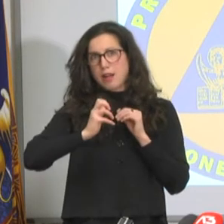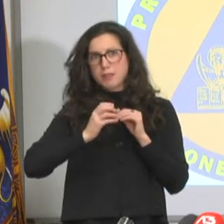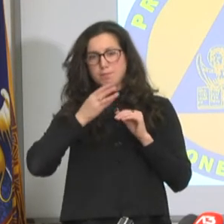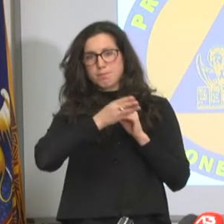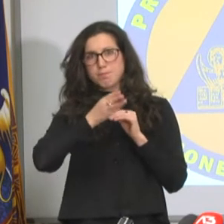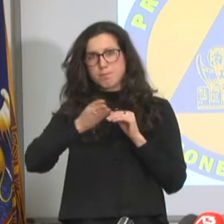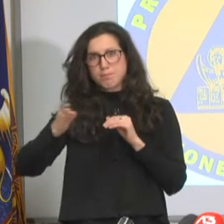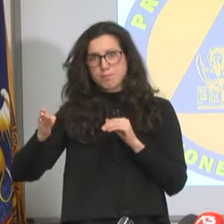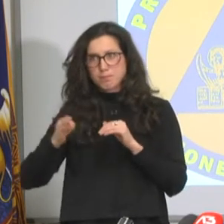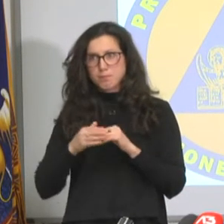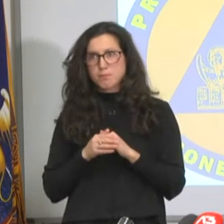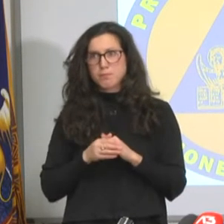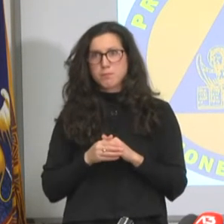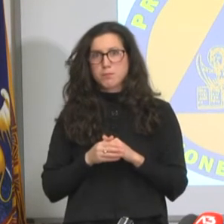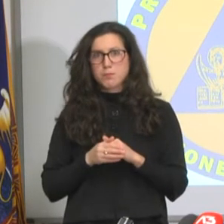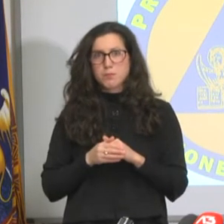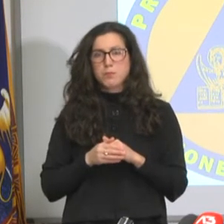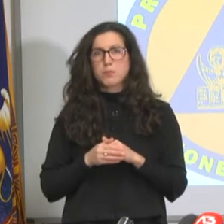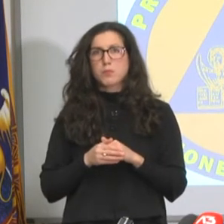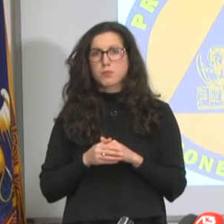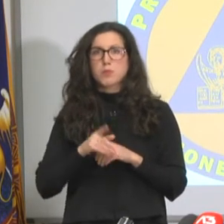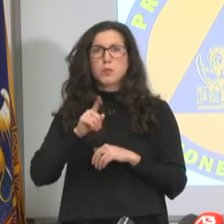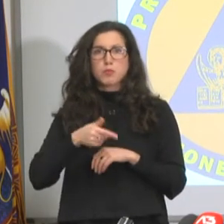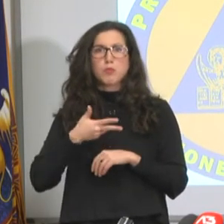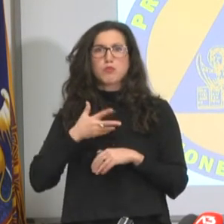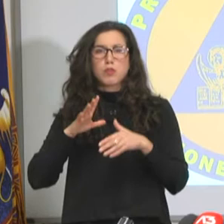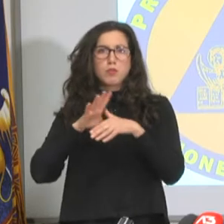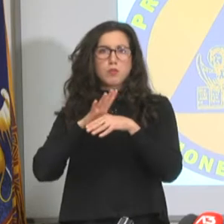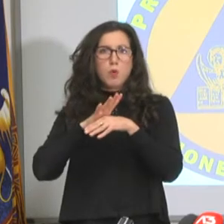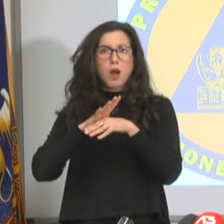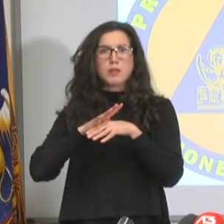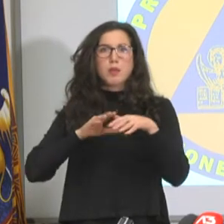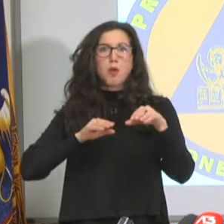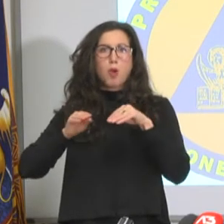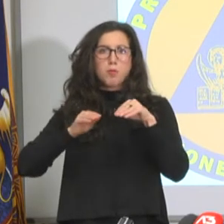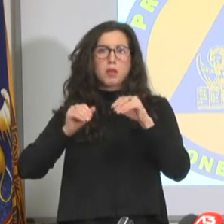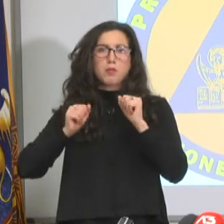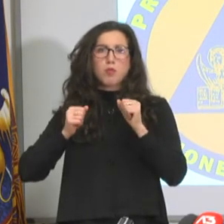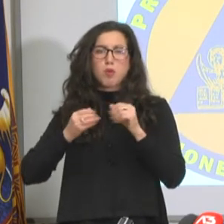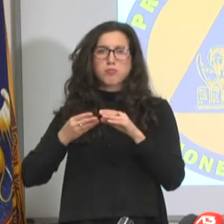RSA e quindi con anche delle equip mobili che andranno a vaccinare all'interno delle RSA.